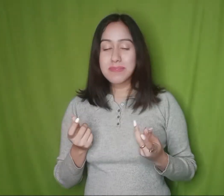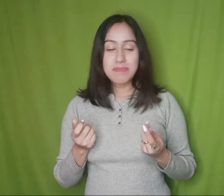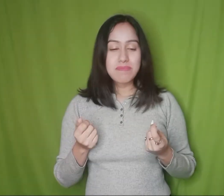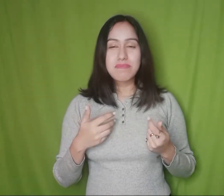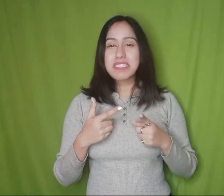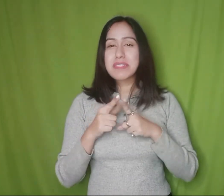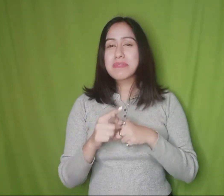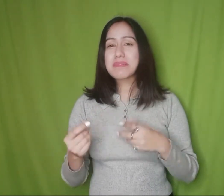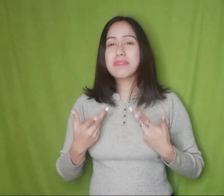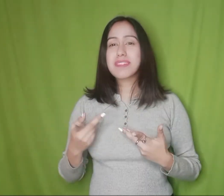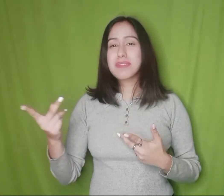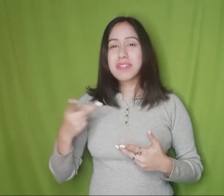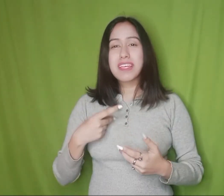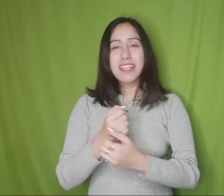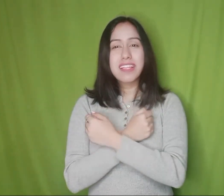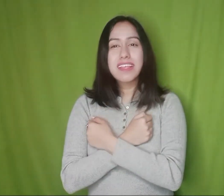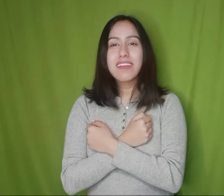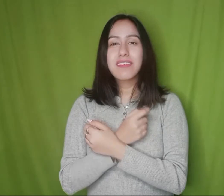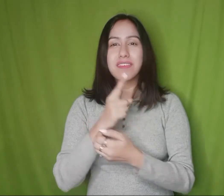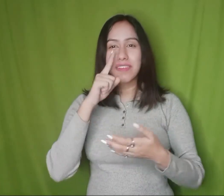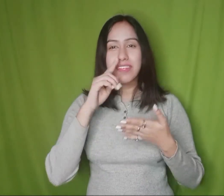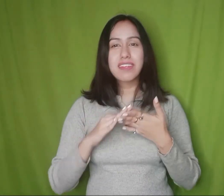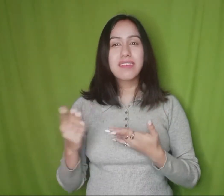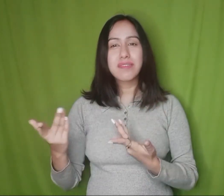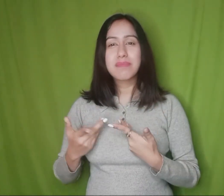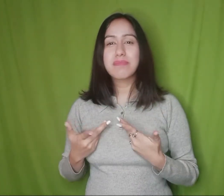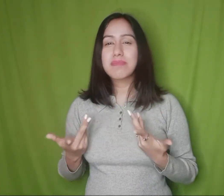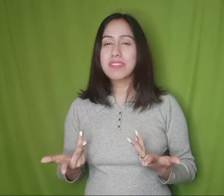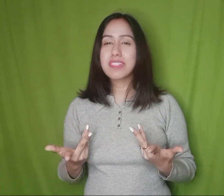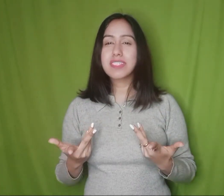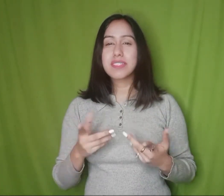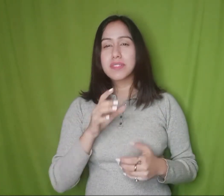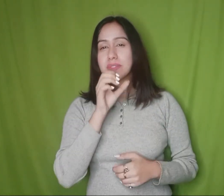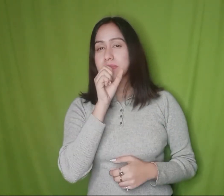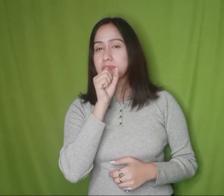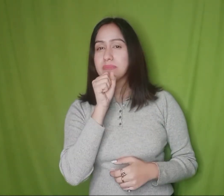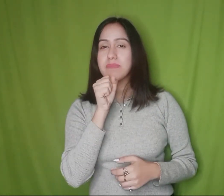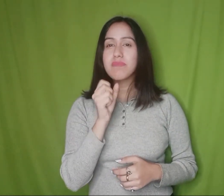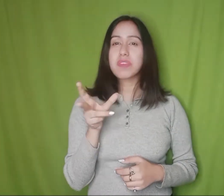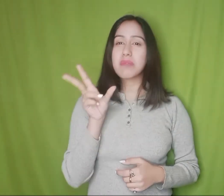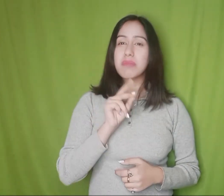गया है और उनके नीचे की धरती उन्हें पी जाना चाहती है।